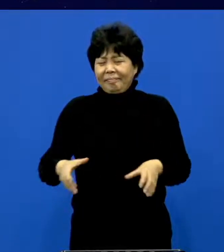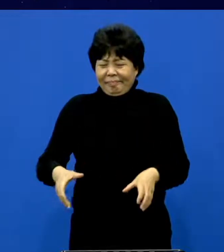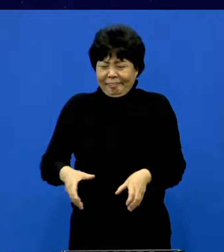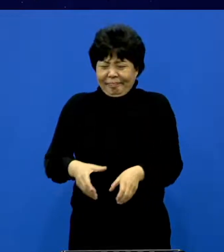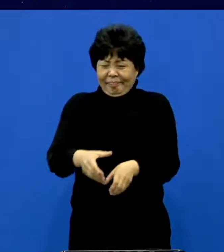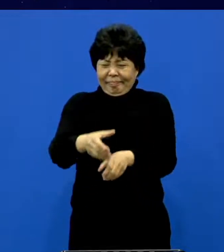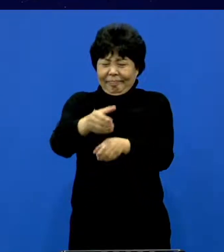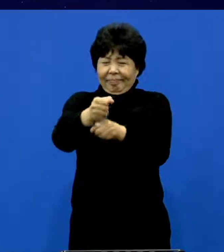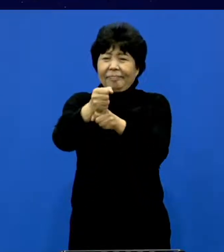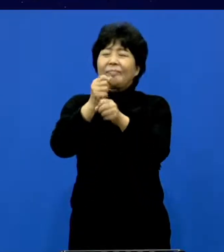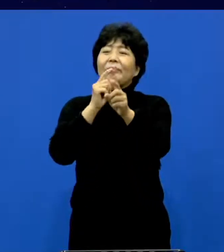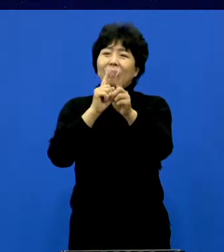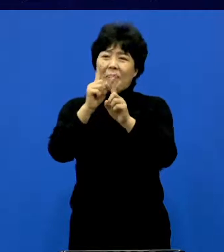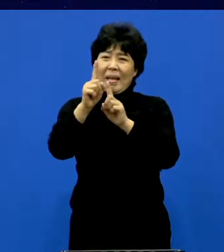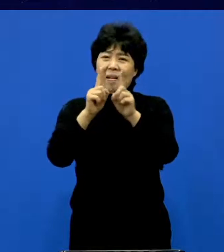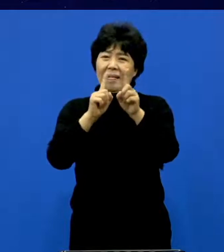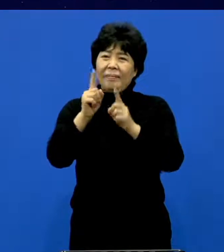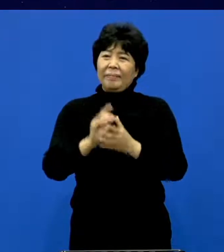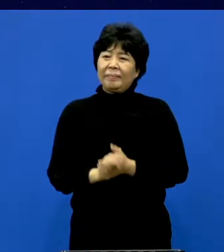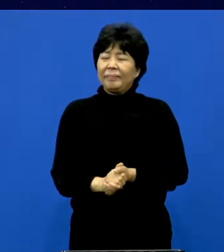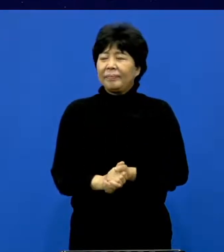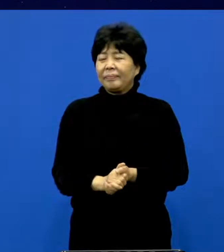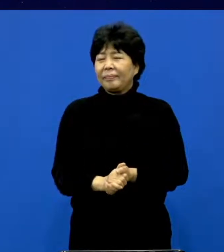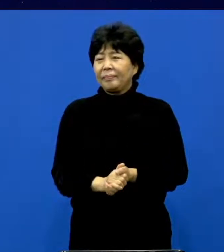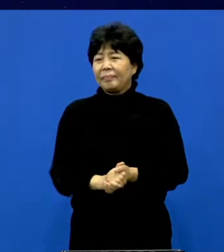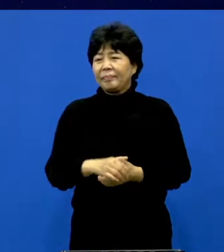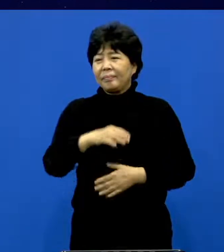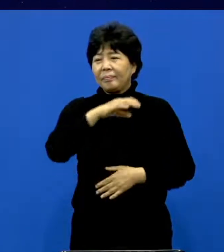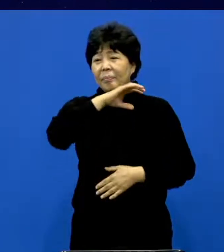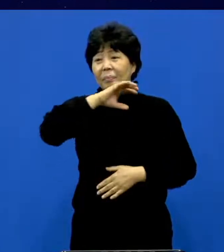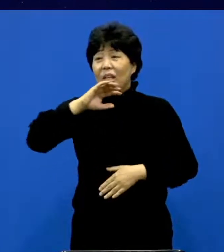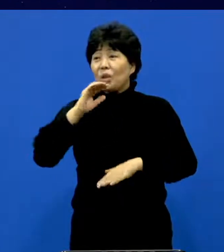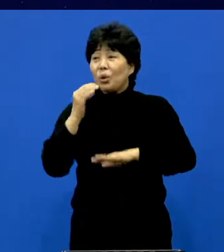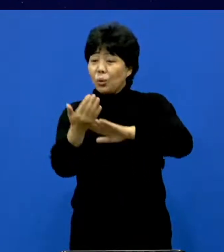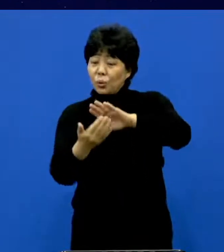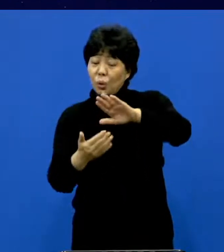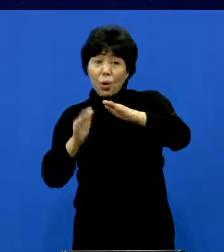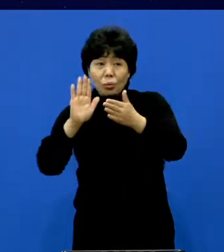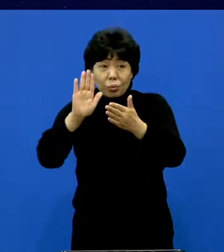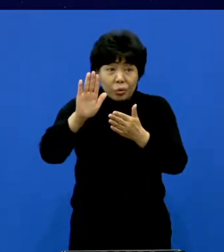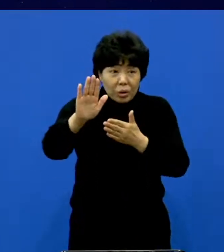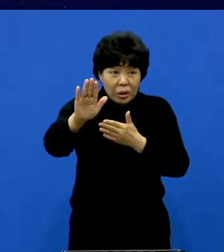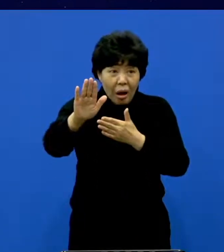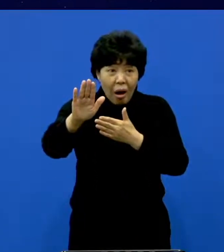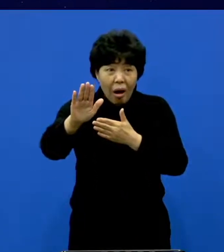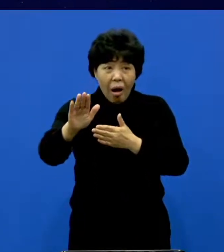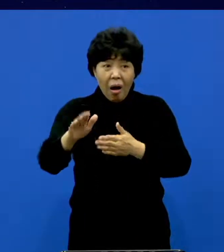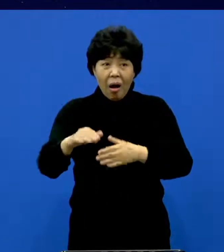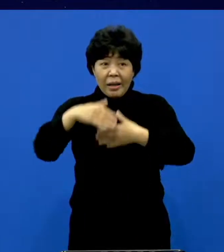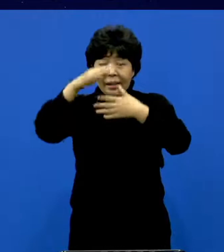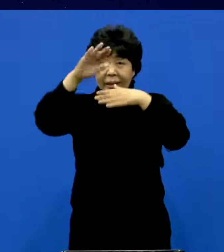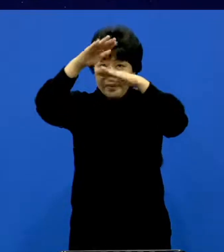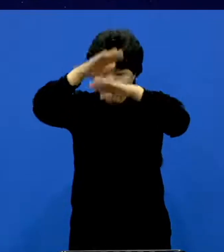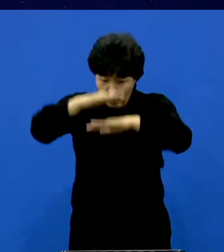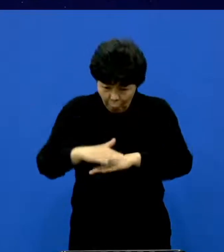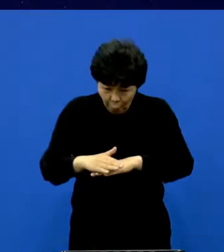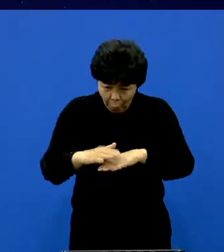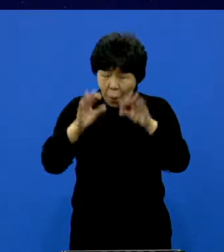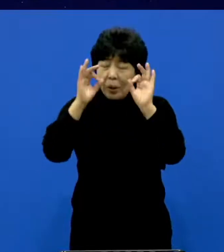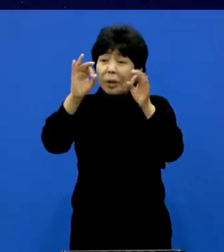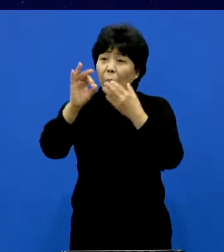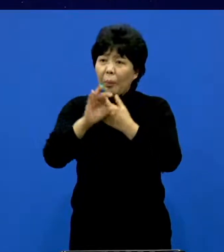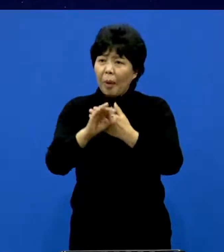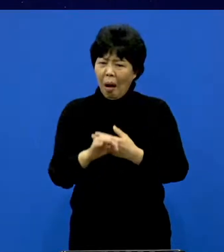결론이다. 끝이다. 베드로 전후서 전체가 그렇죠. 긴장감이 돕니다. 왜냐하면 전체가